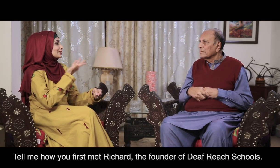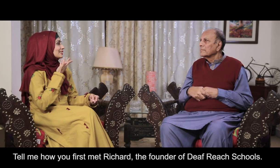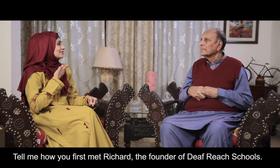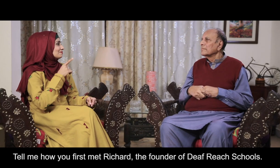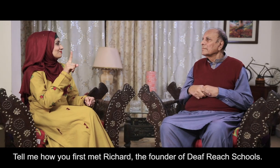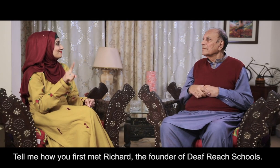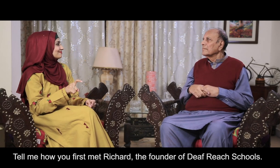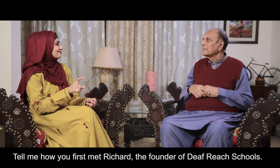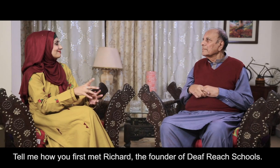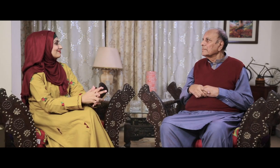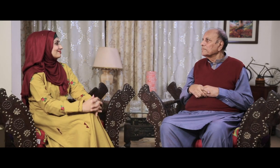बताएं।